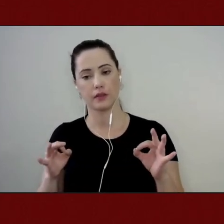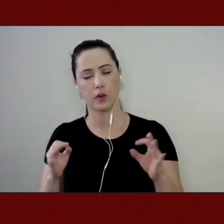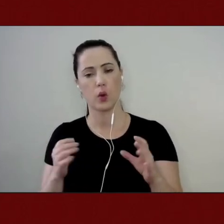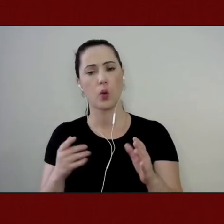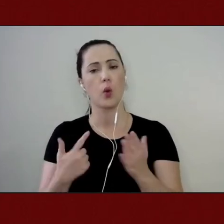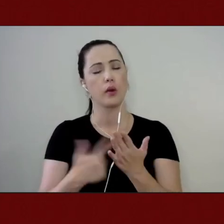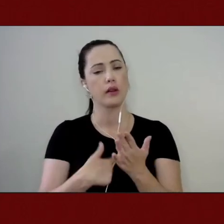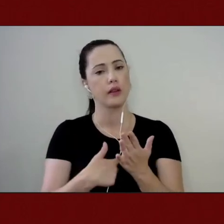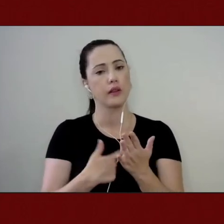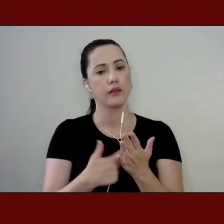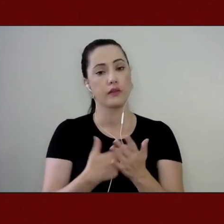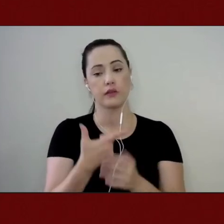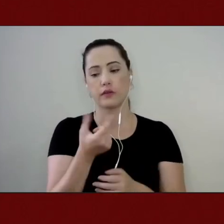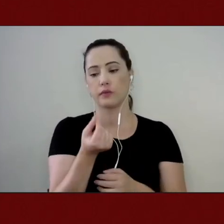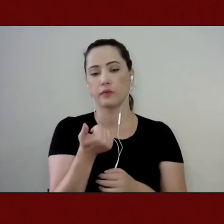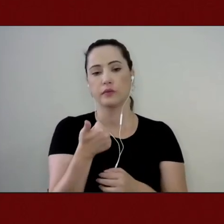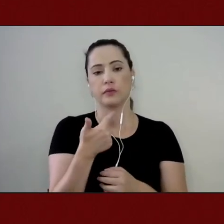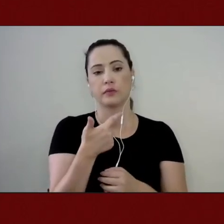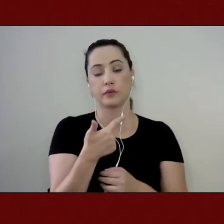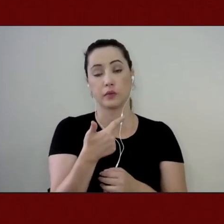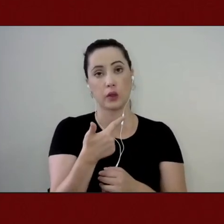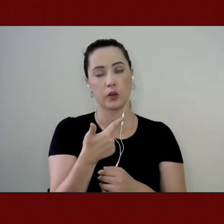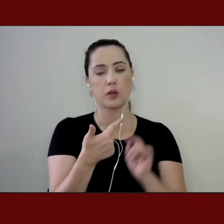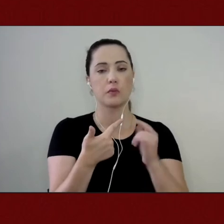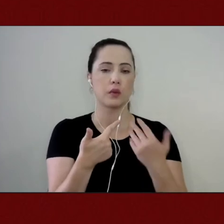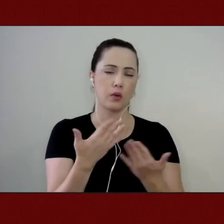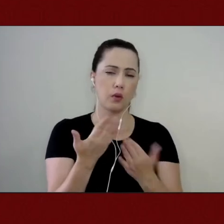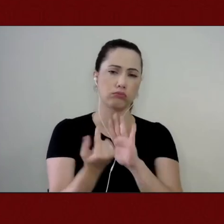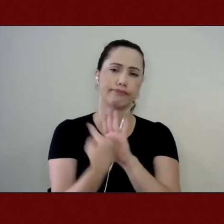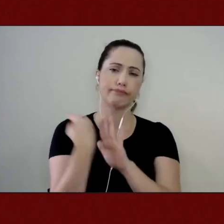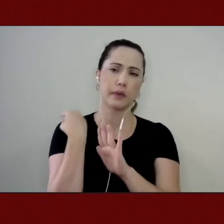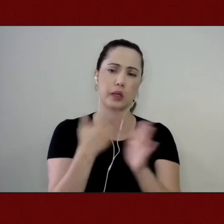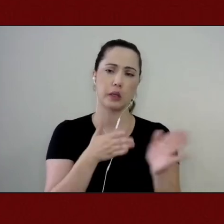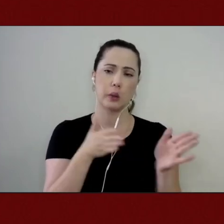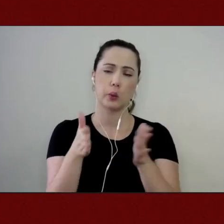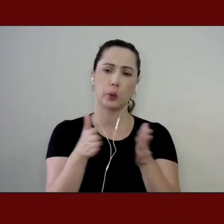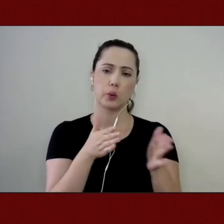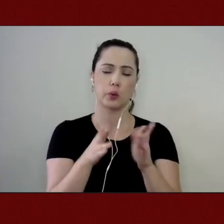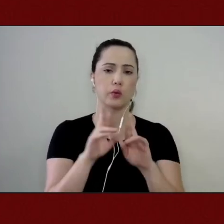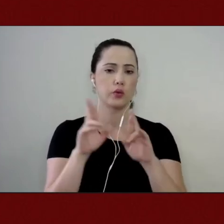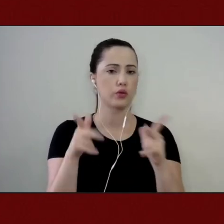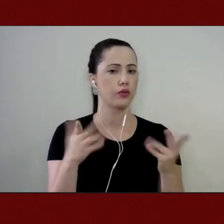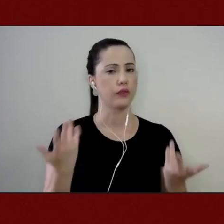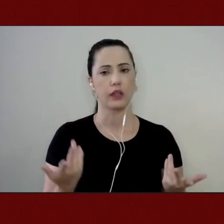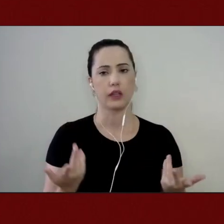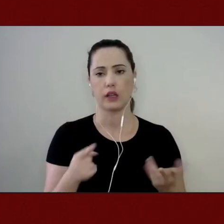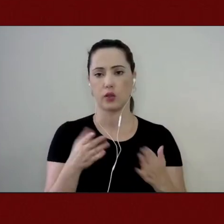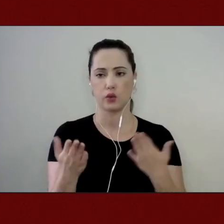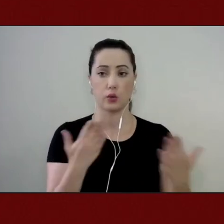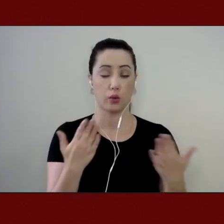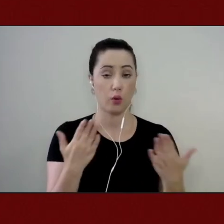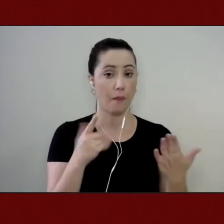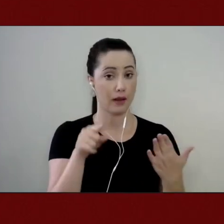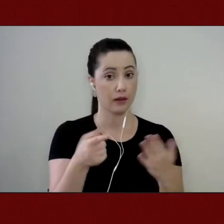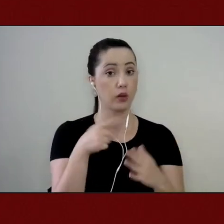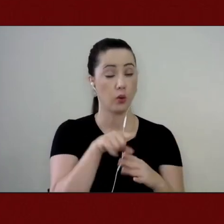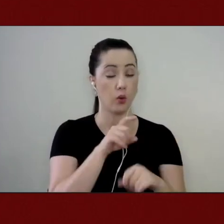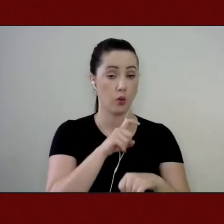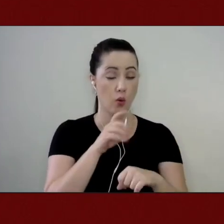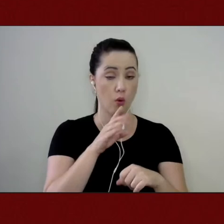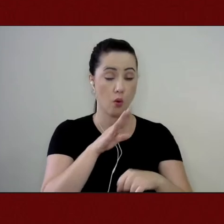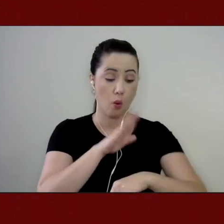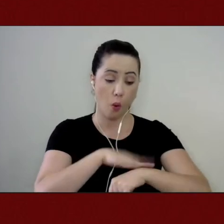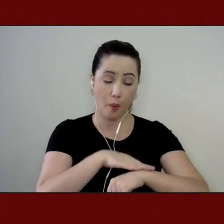portanto, né, é um outro momento diferente do final dos anos 70 e início dos anos 80. Ainda assim, essa